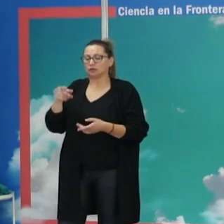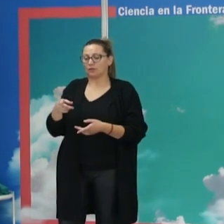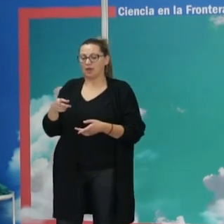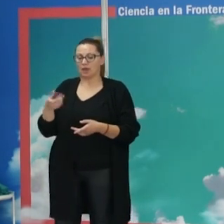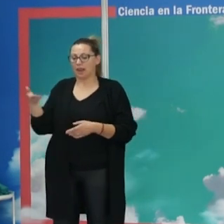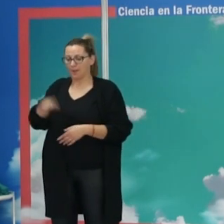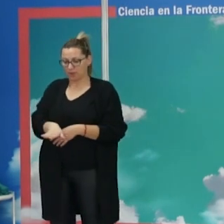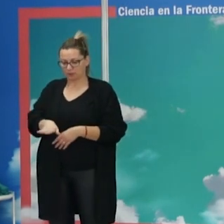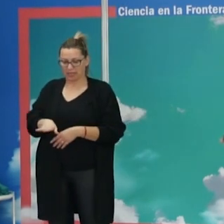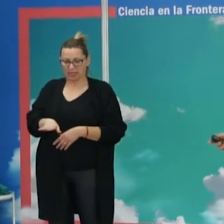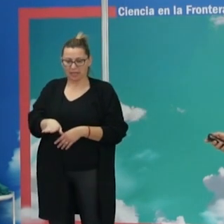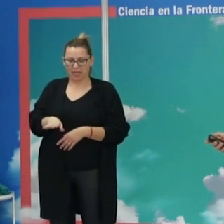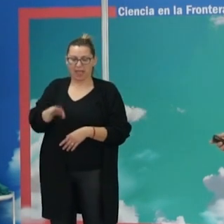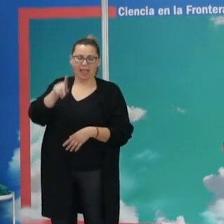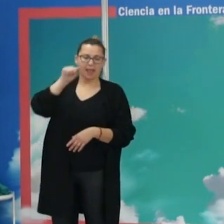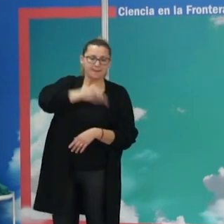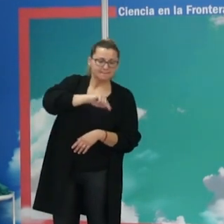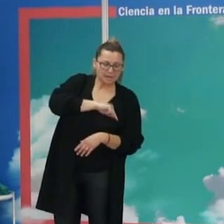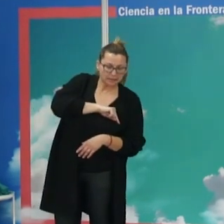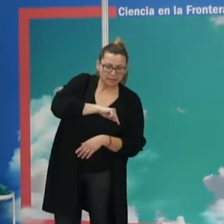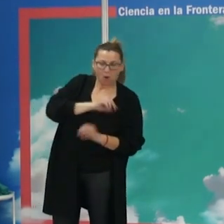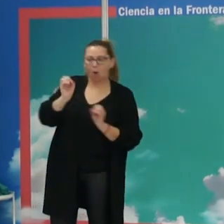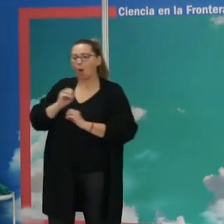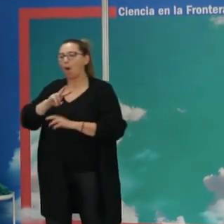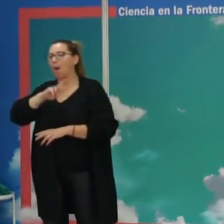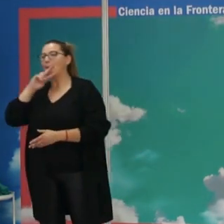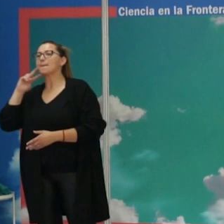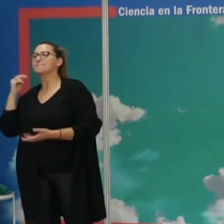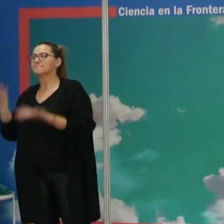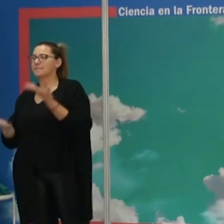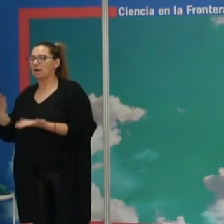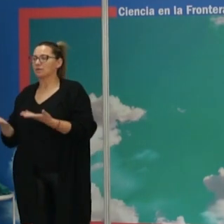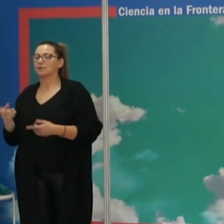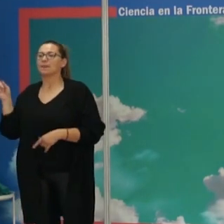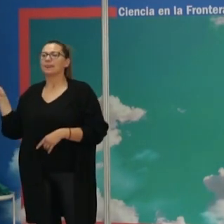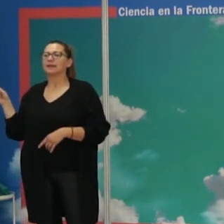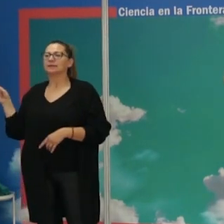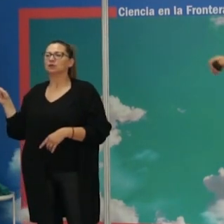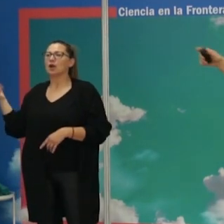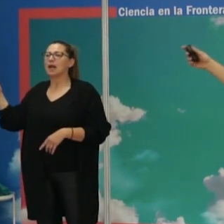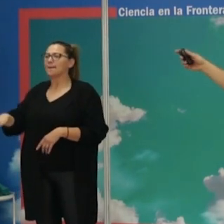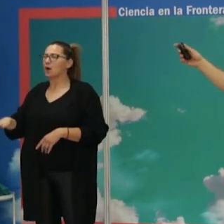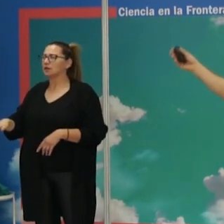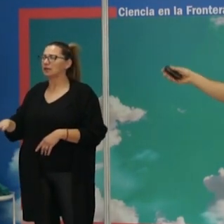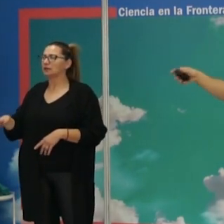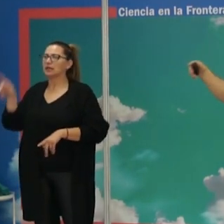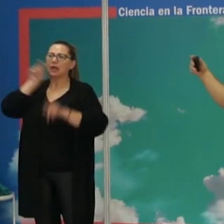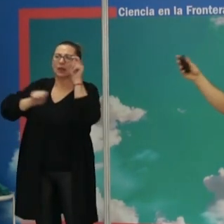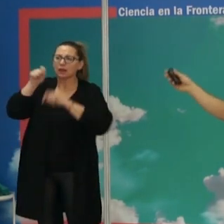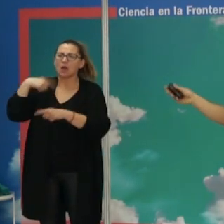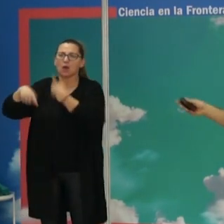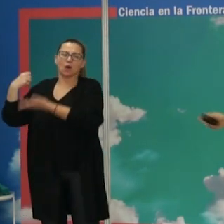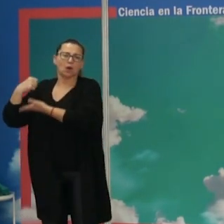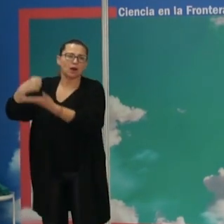o al menos parcialmente valorativa. ¿Qué intereses hay en juego en la determinación de la muerte? Pues el duelo, las herencias, los